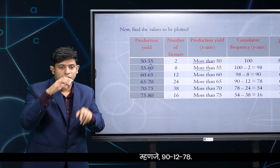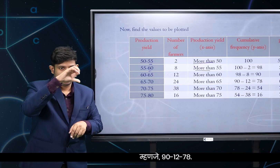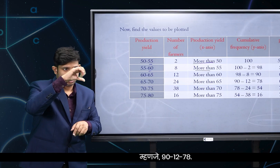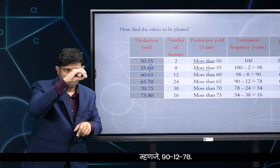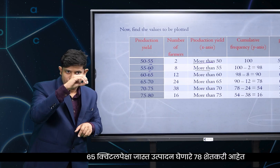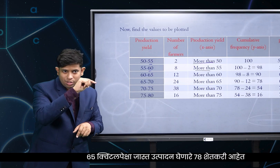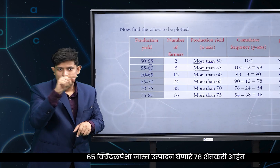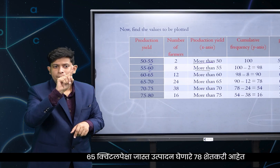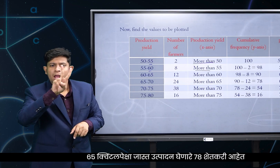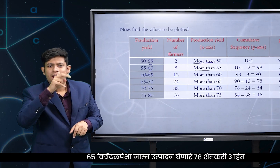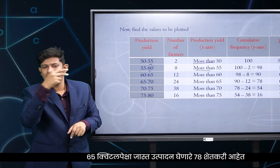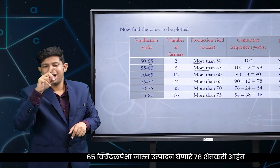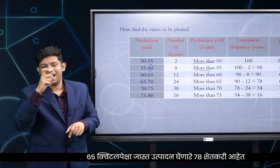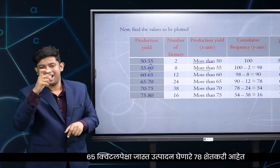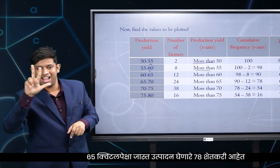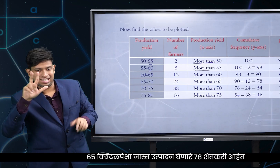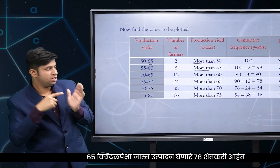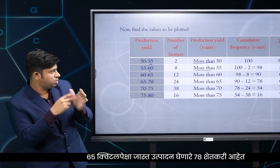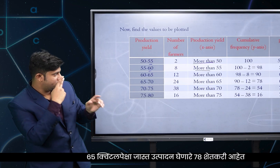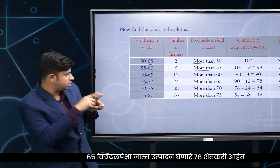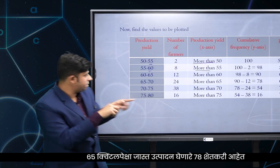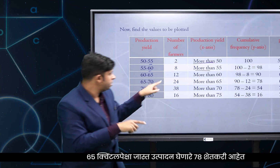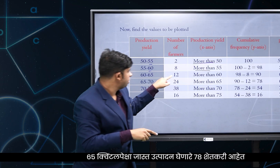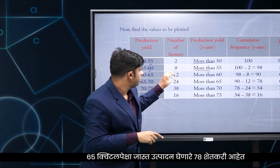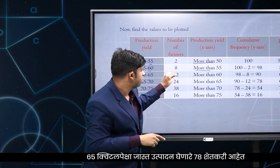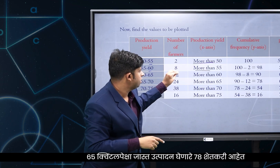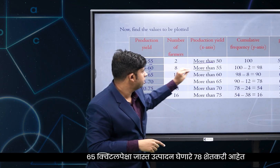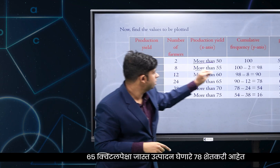90-12-78. 65 क्विंटलपेक्षा जास्त उत्पादन घेणारे 78 शेतकरी आहेत.